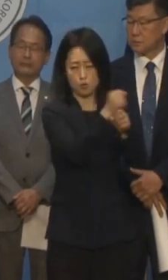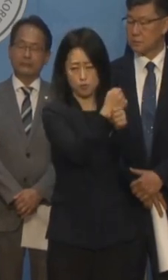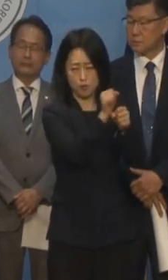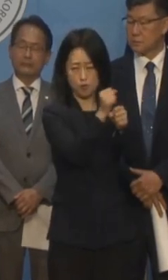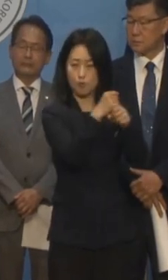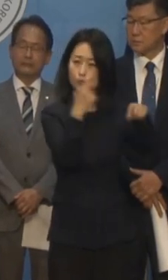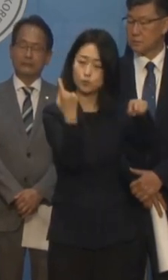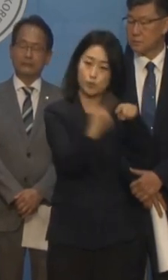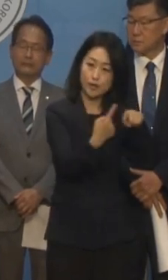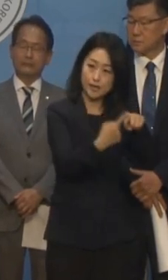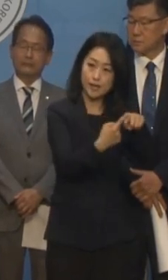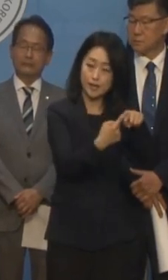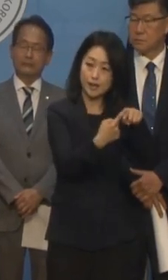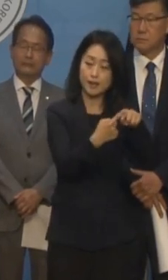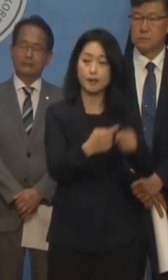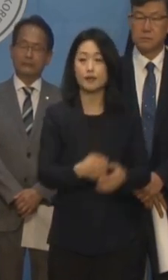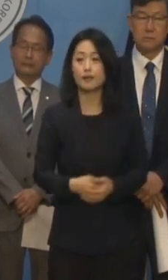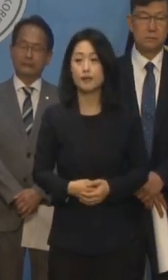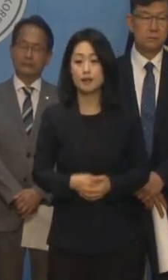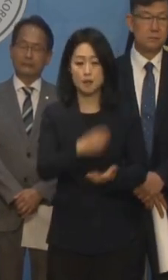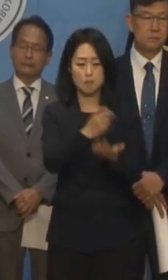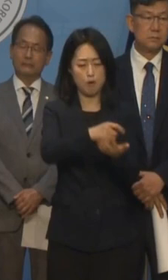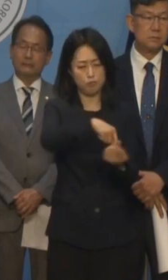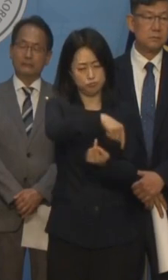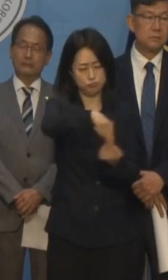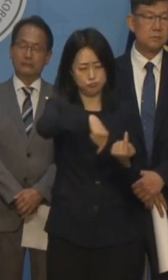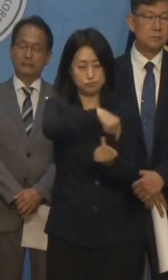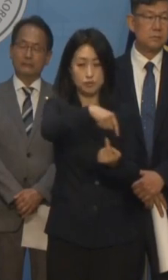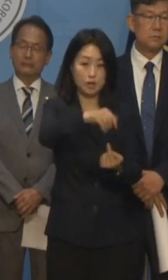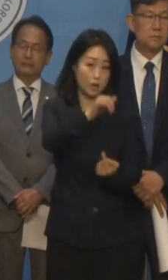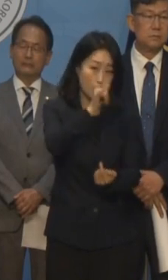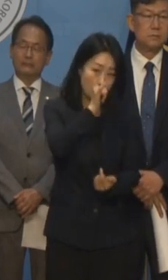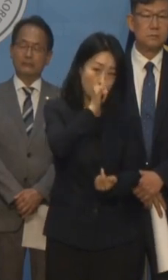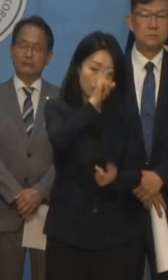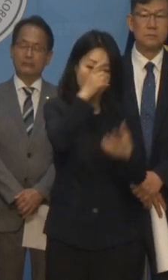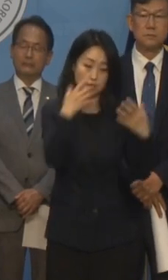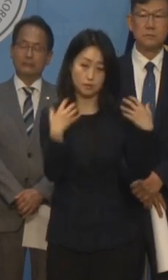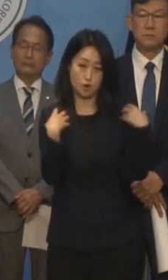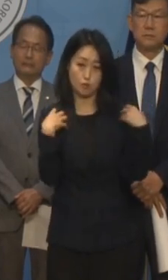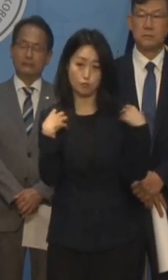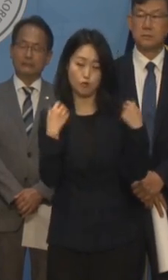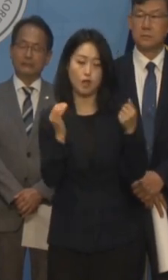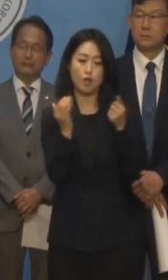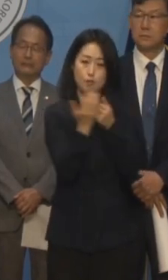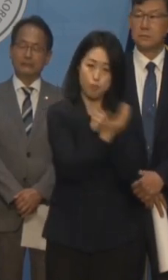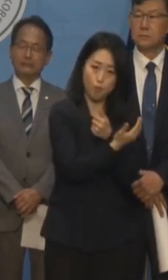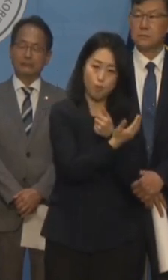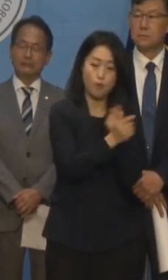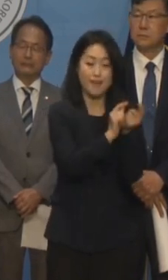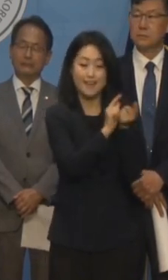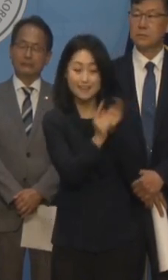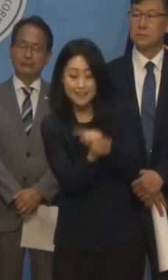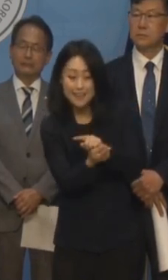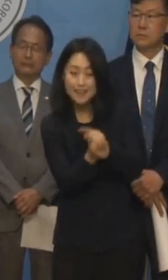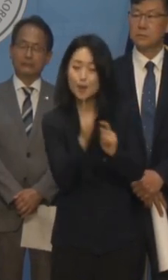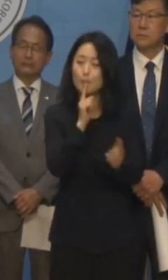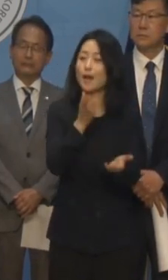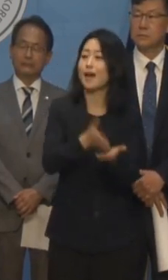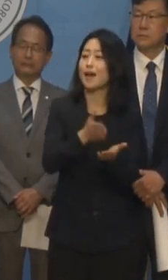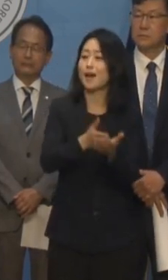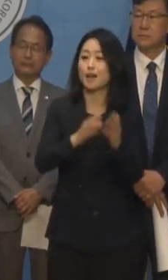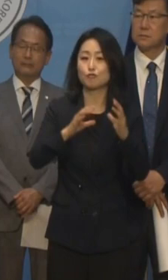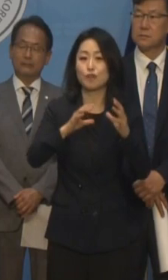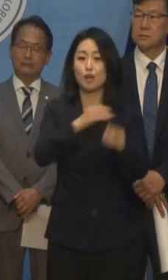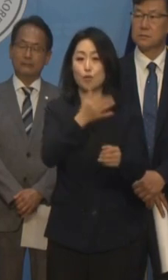이종잣대와 불공정한 잣대로 법을 운용하고 정권의 입장을 노골적으로 대변하는 오늘의